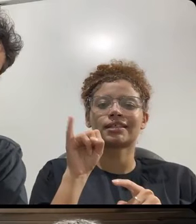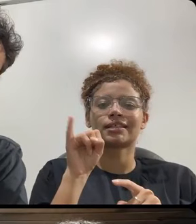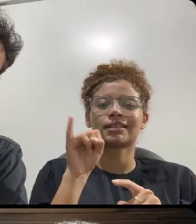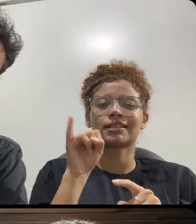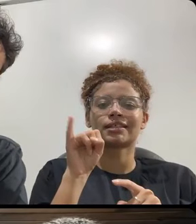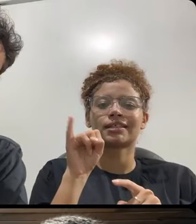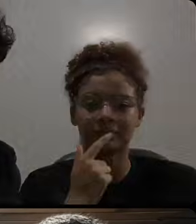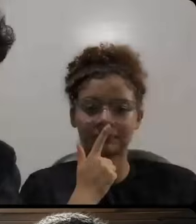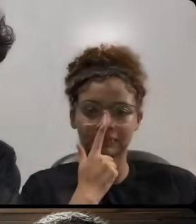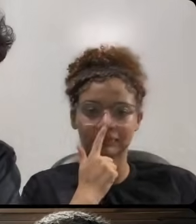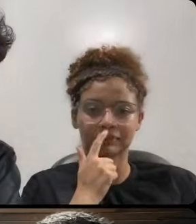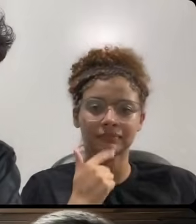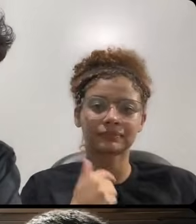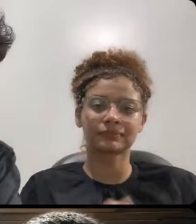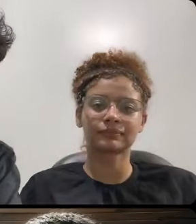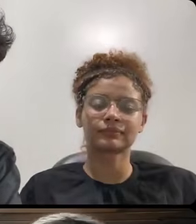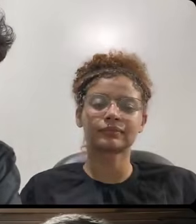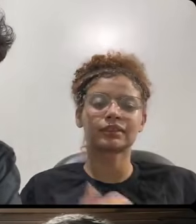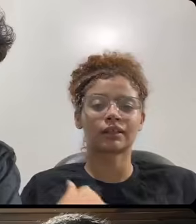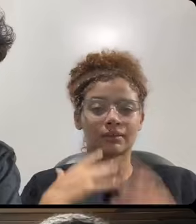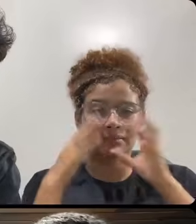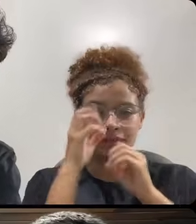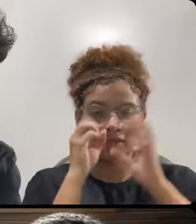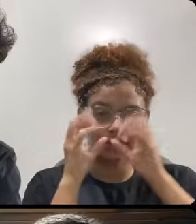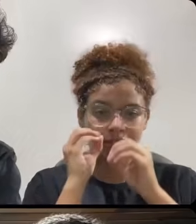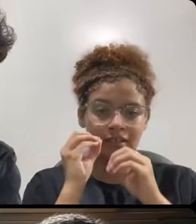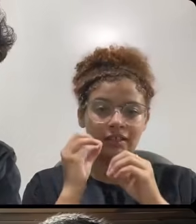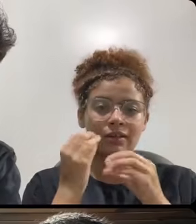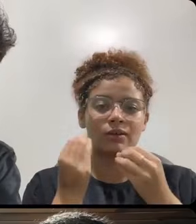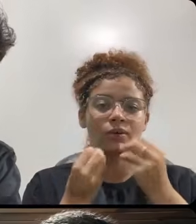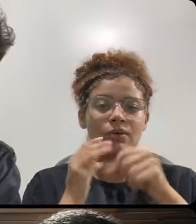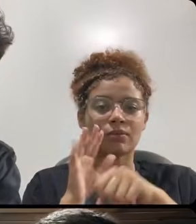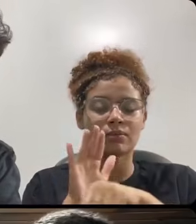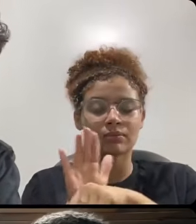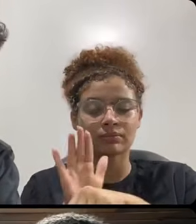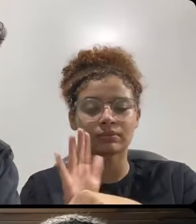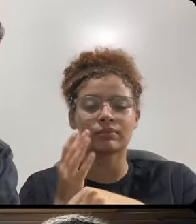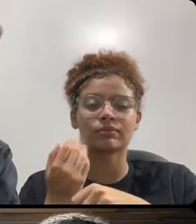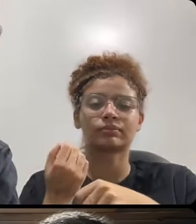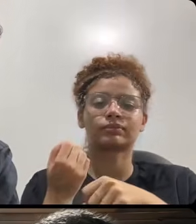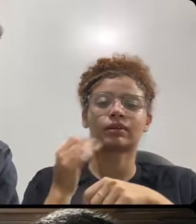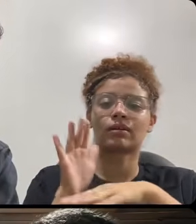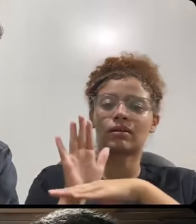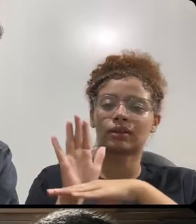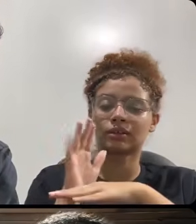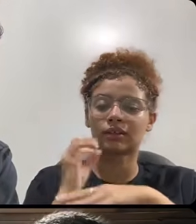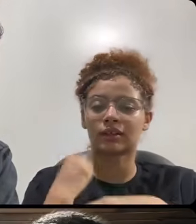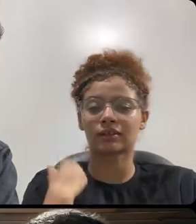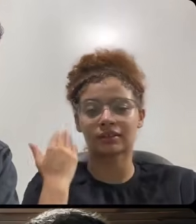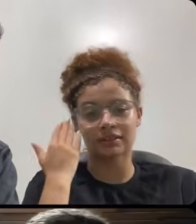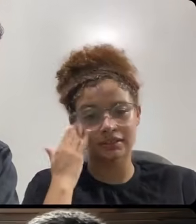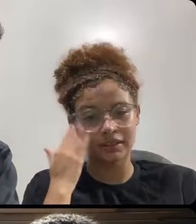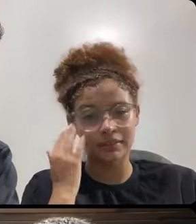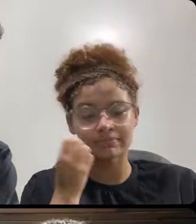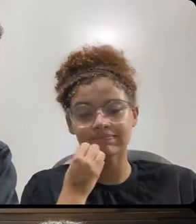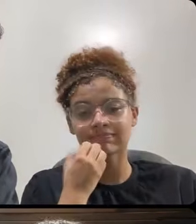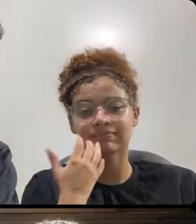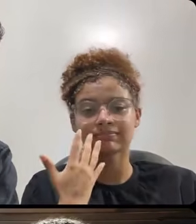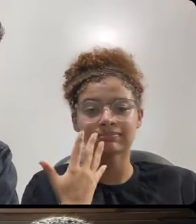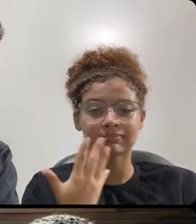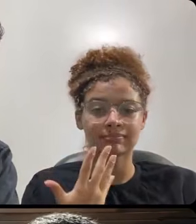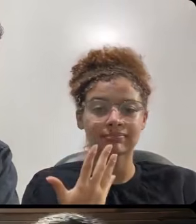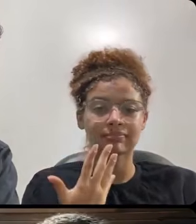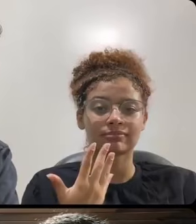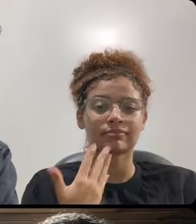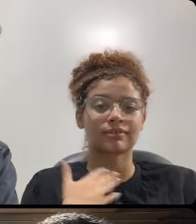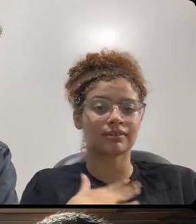o seu, e eu comecei a aprender, entendeu? Com a professora me ensinando, e eu sei que era muito bom. Gostava muito, ele